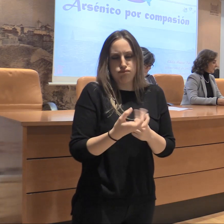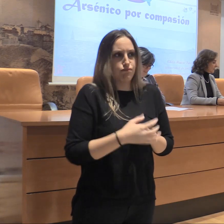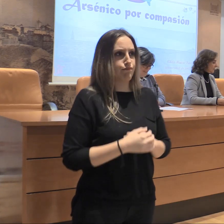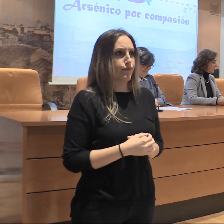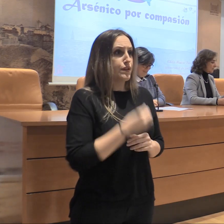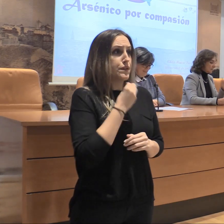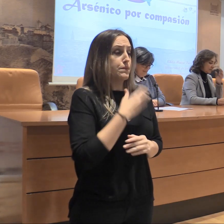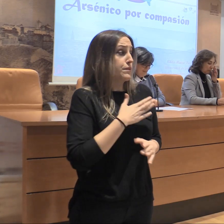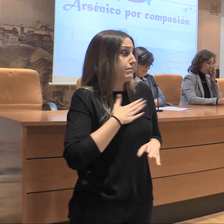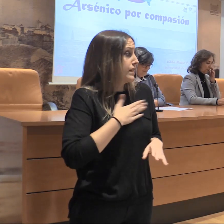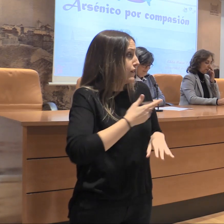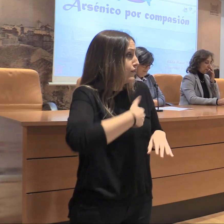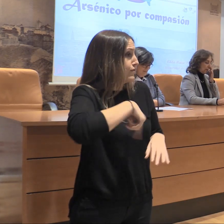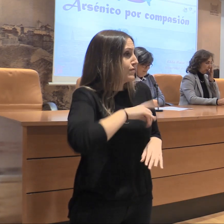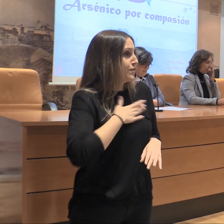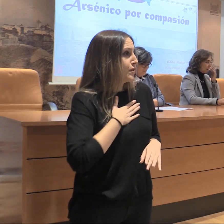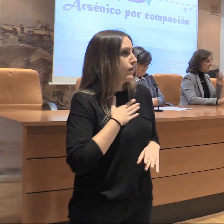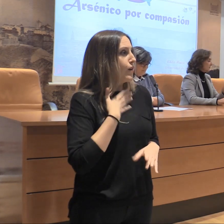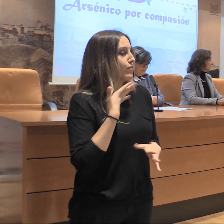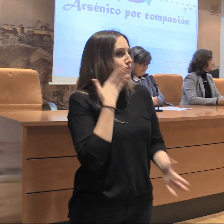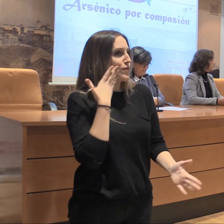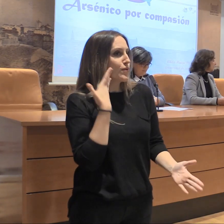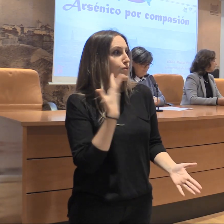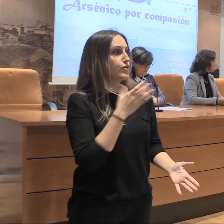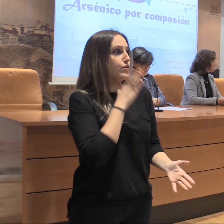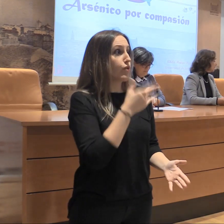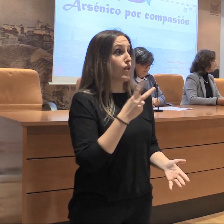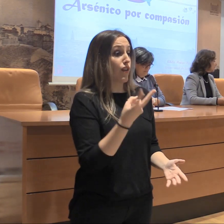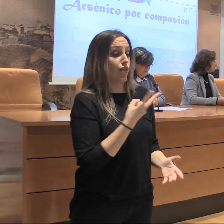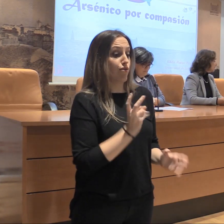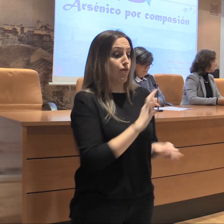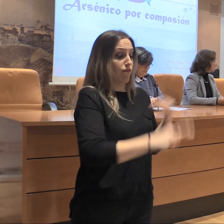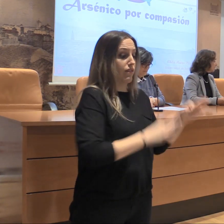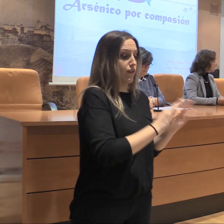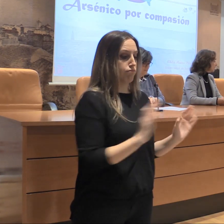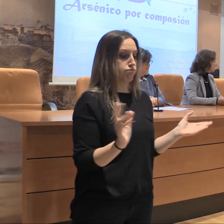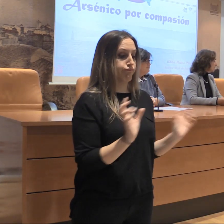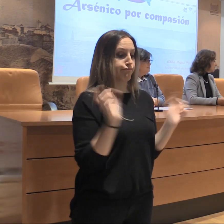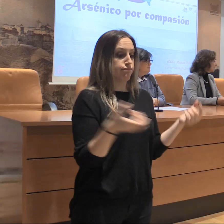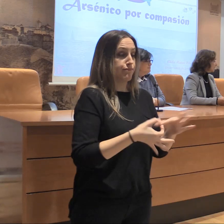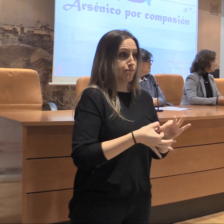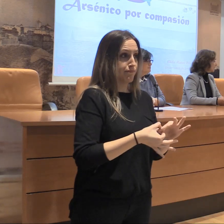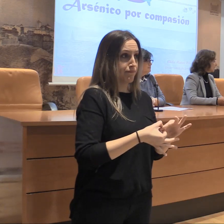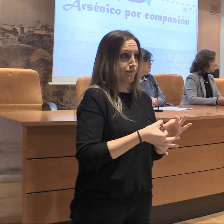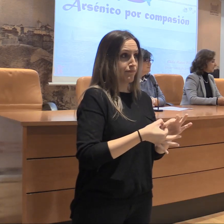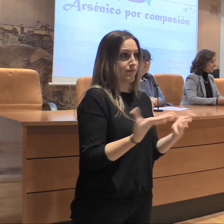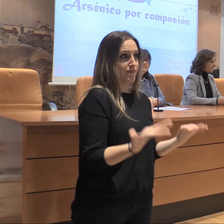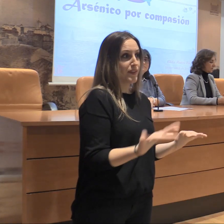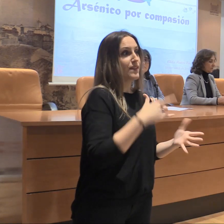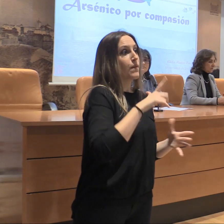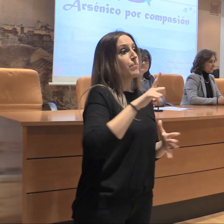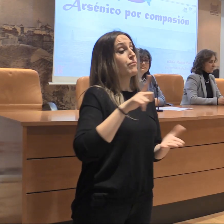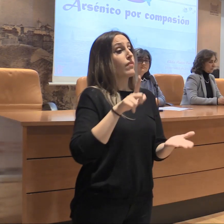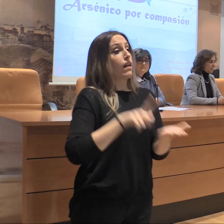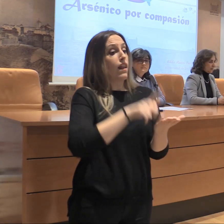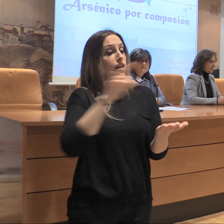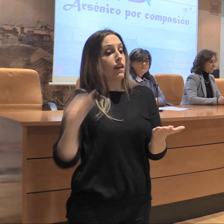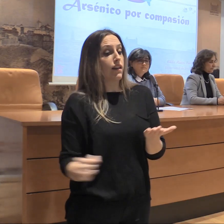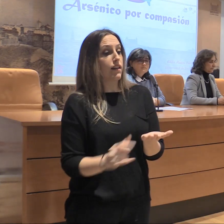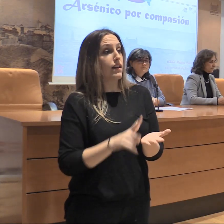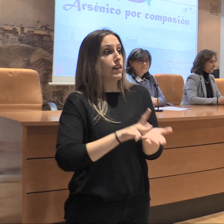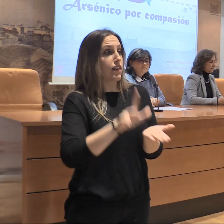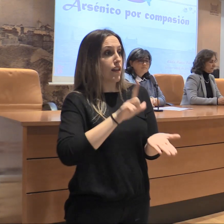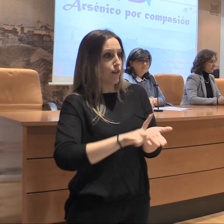para nosotros la verdad es que ha sido un gusto poder unir los dos ciclos, el festival, la literatura, con el ciclo